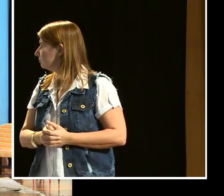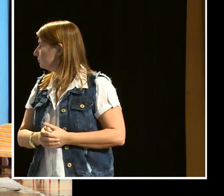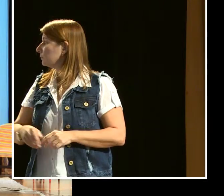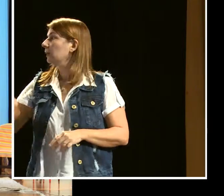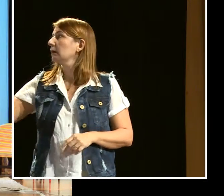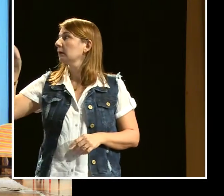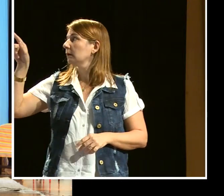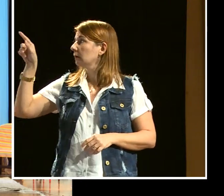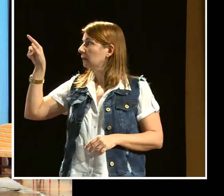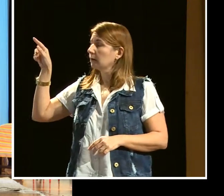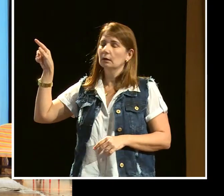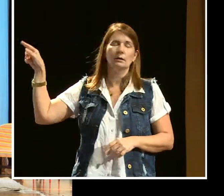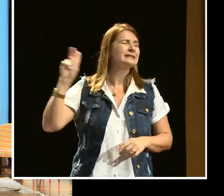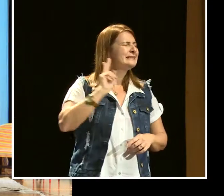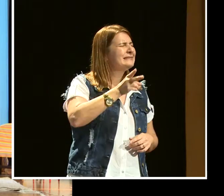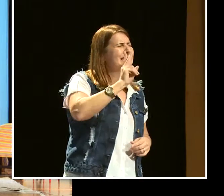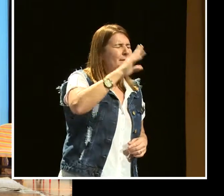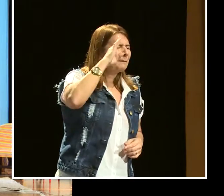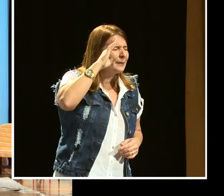na pedagogia.